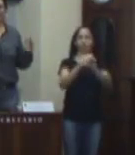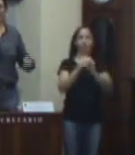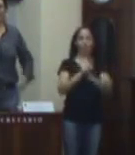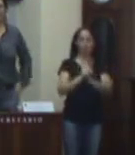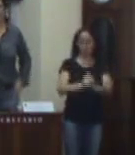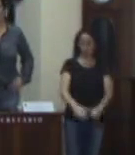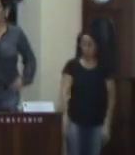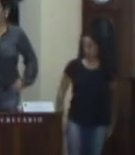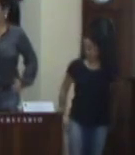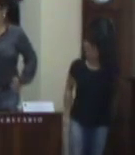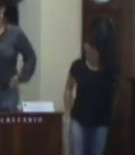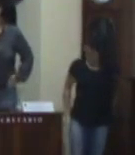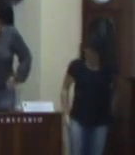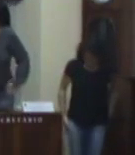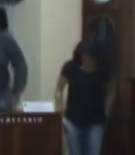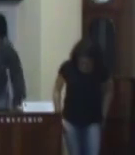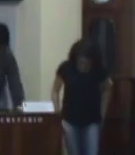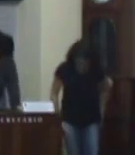mal. Amém.